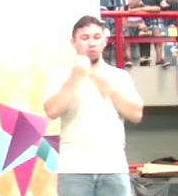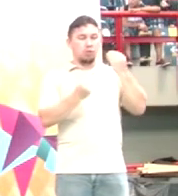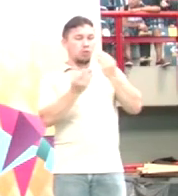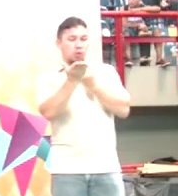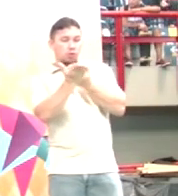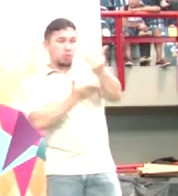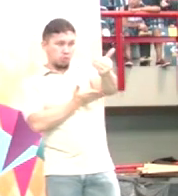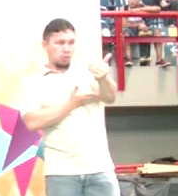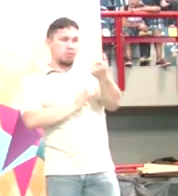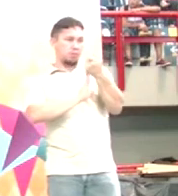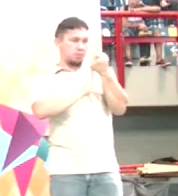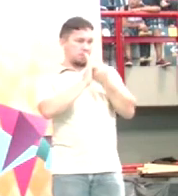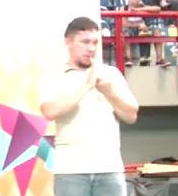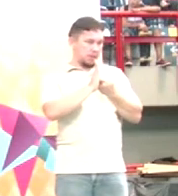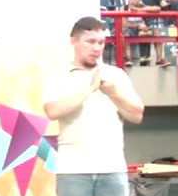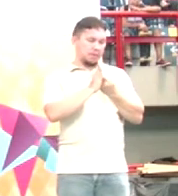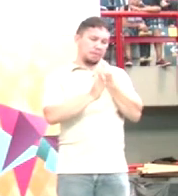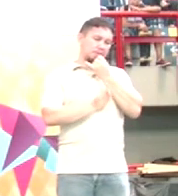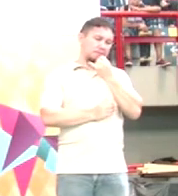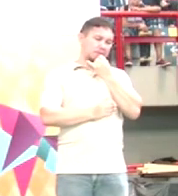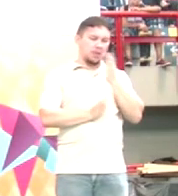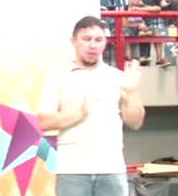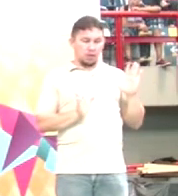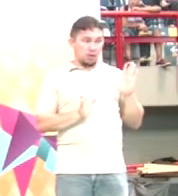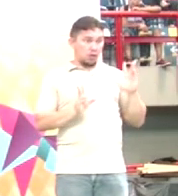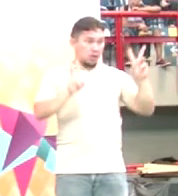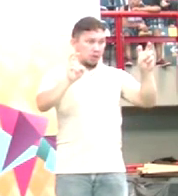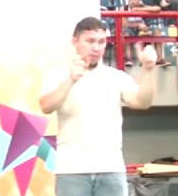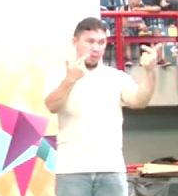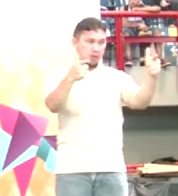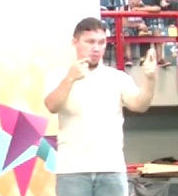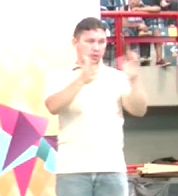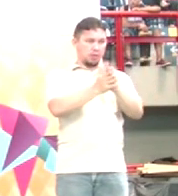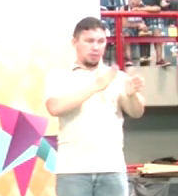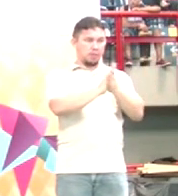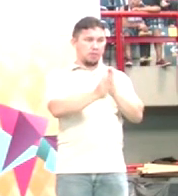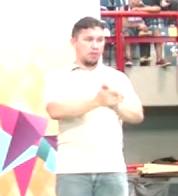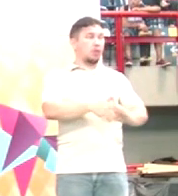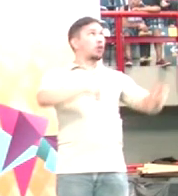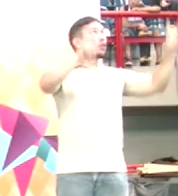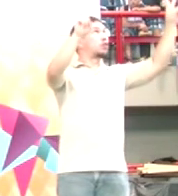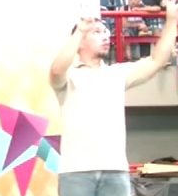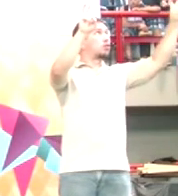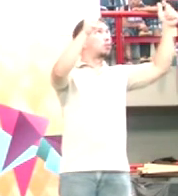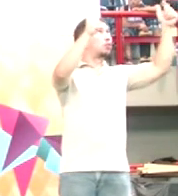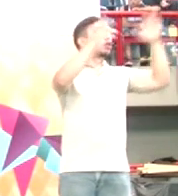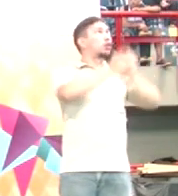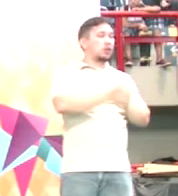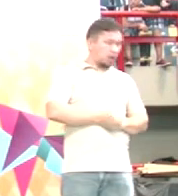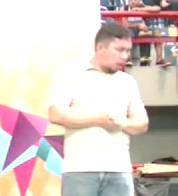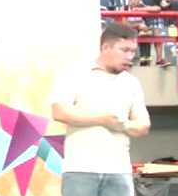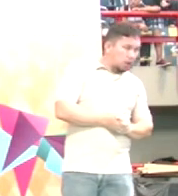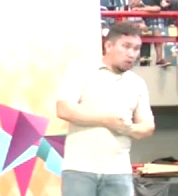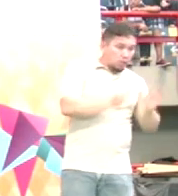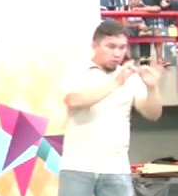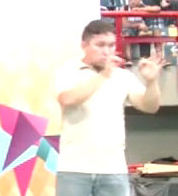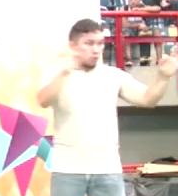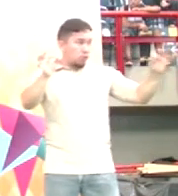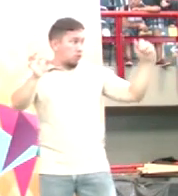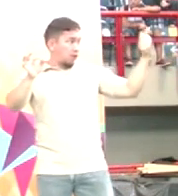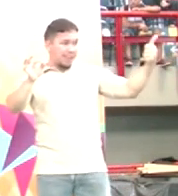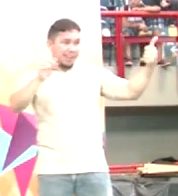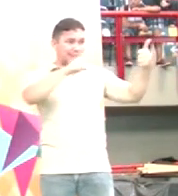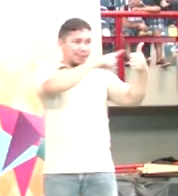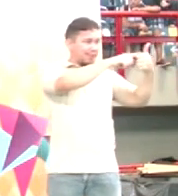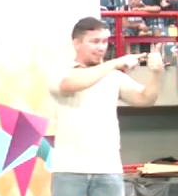que eu começo minha redação, por exemplo, sem título? Começa na linha 1. Você olha a linha